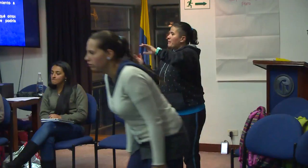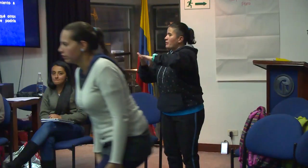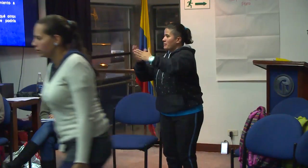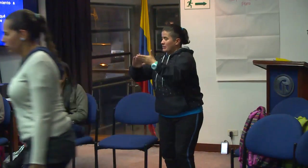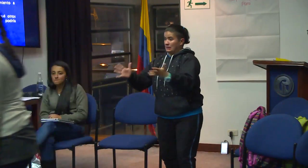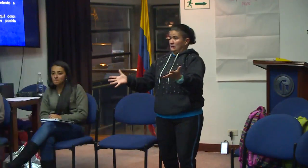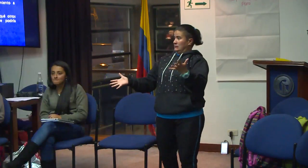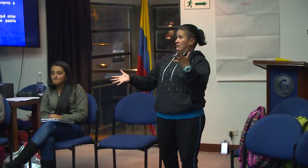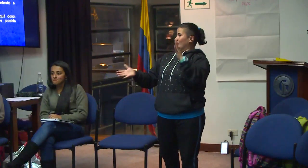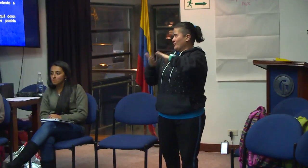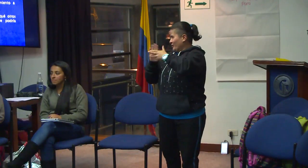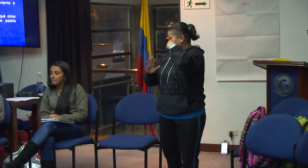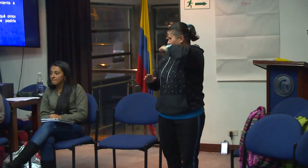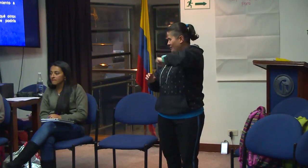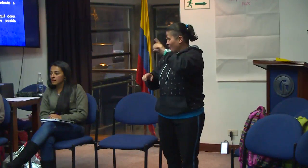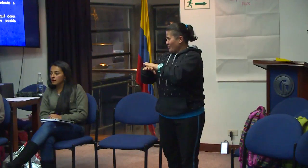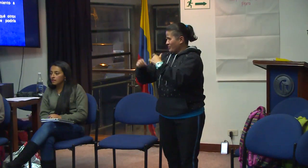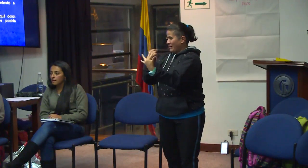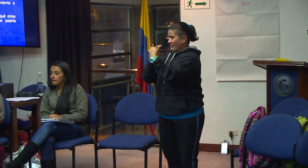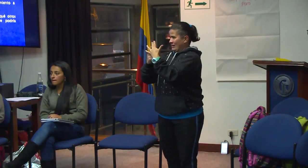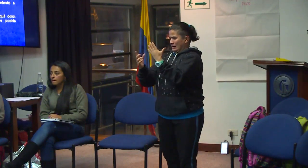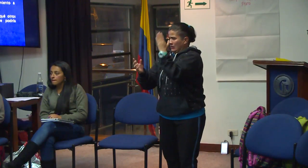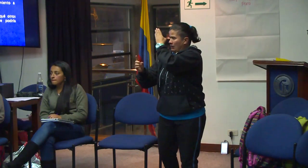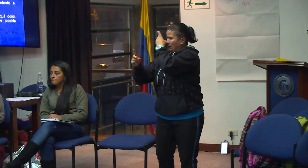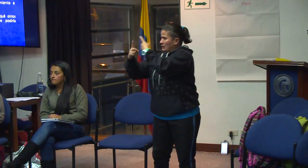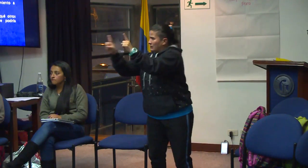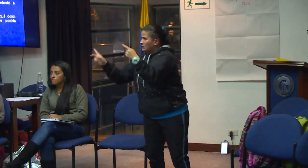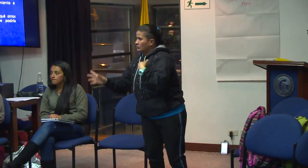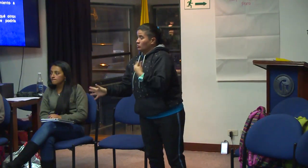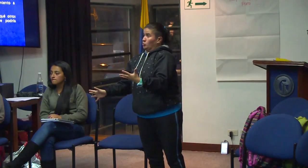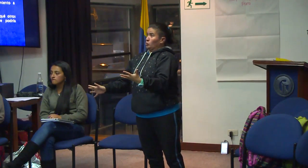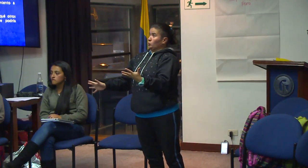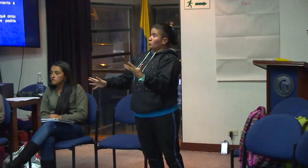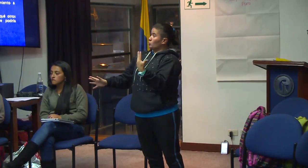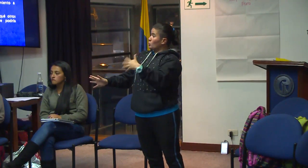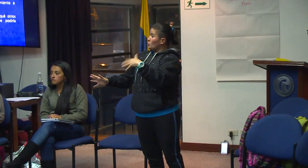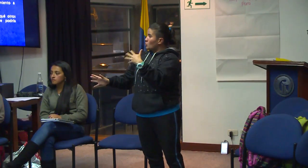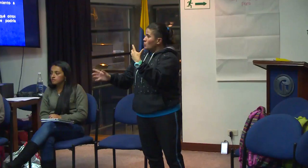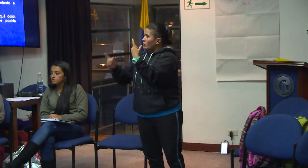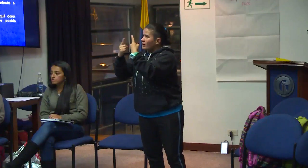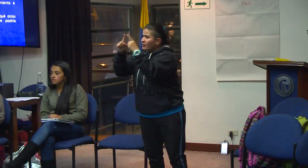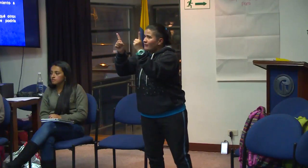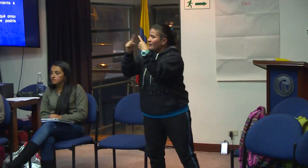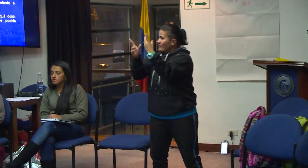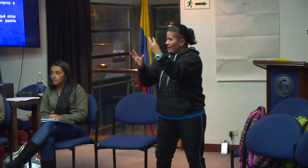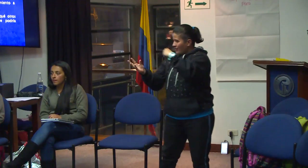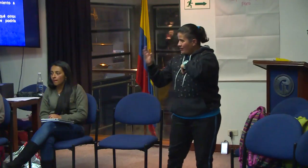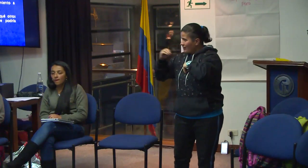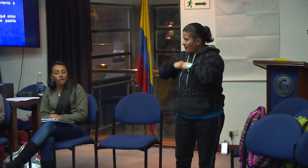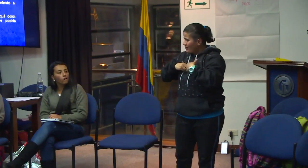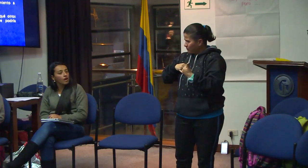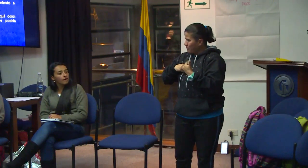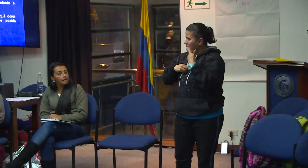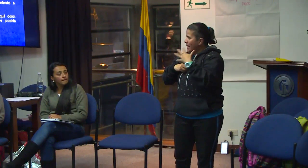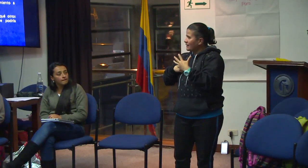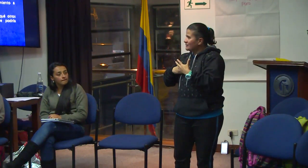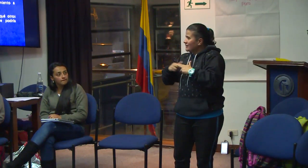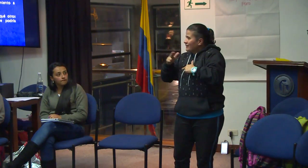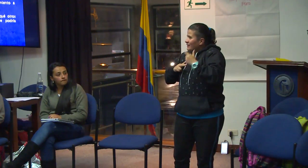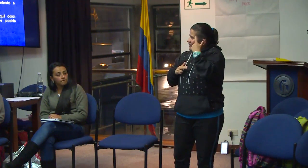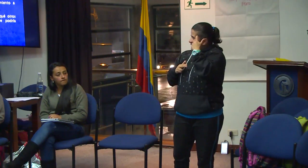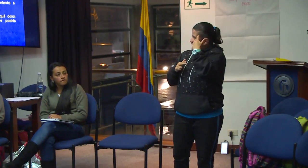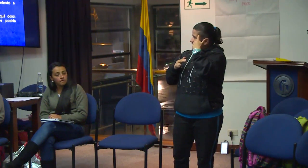sordos, pero también puedo entrar con comunidades oyentes a trabajar, ¿sí? Y es diferencia, y eso